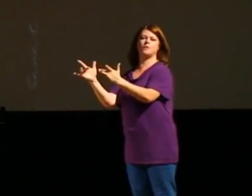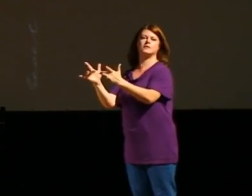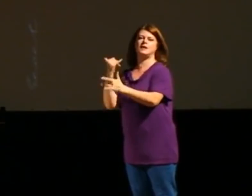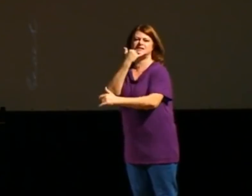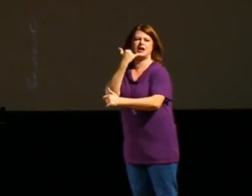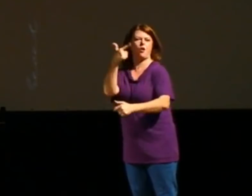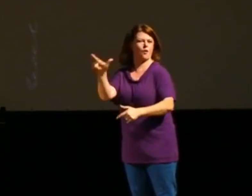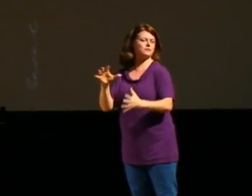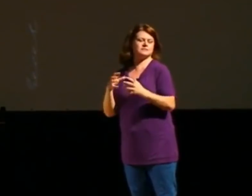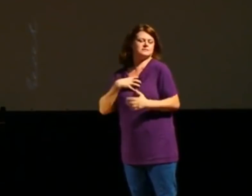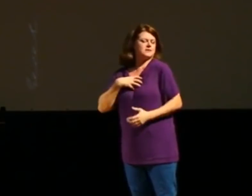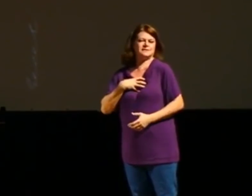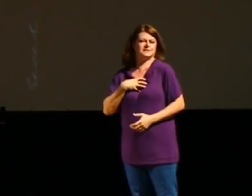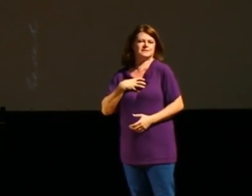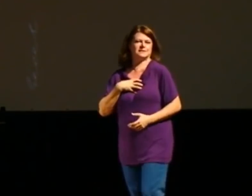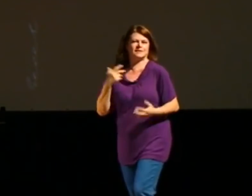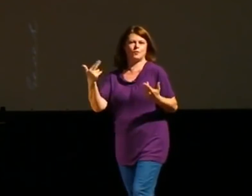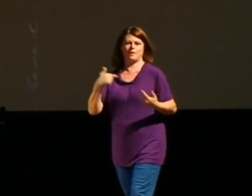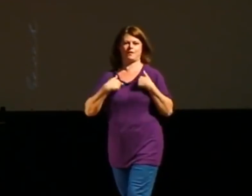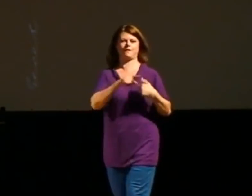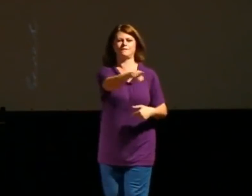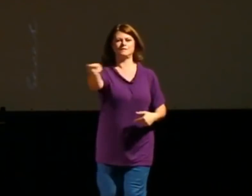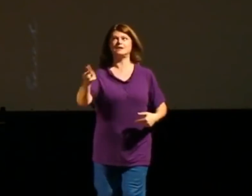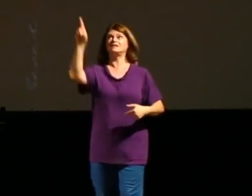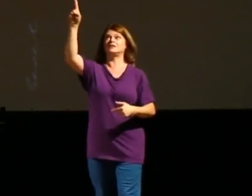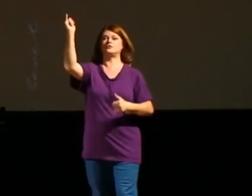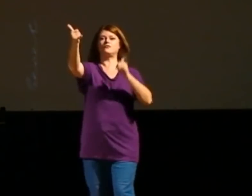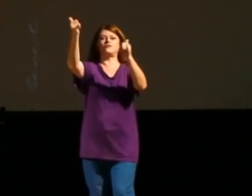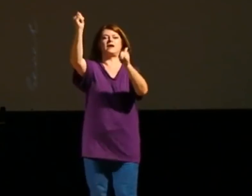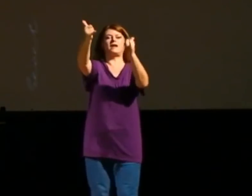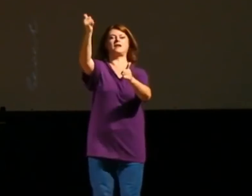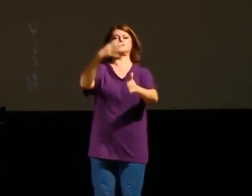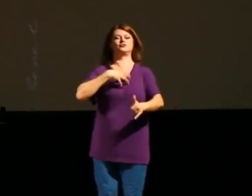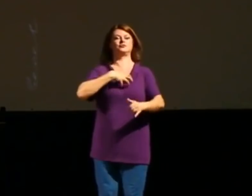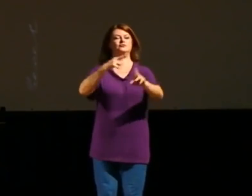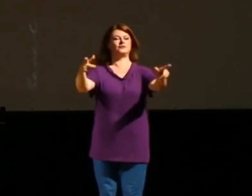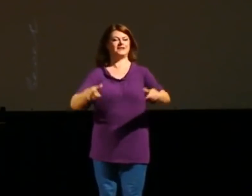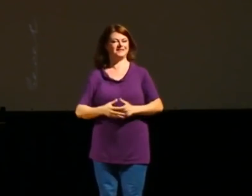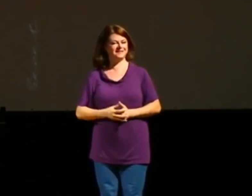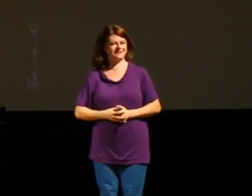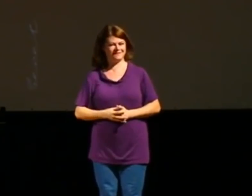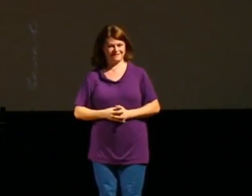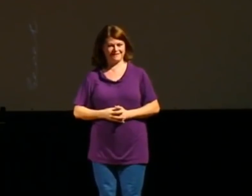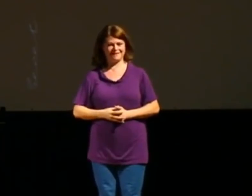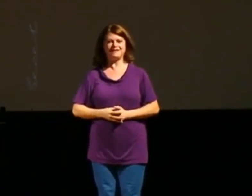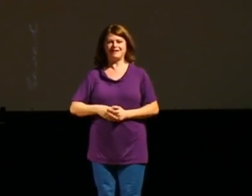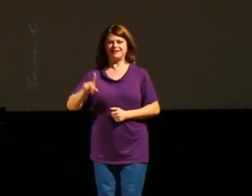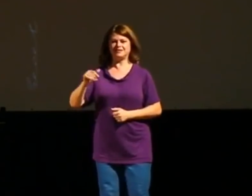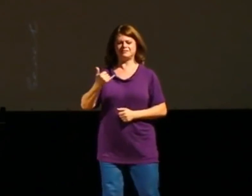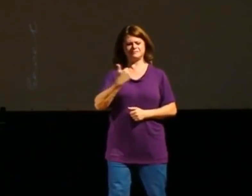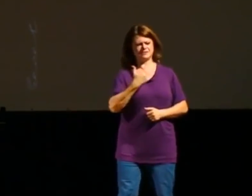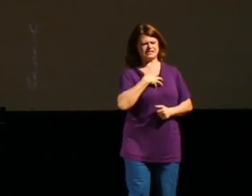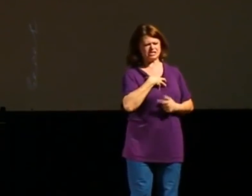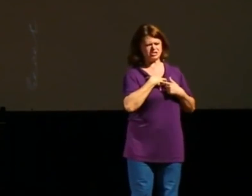Deus, diferente do meu encontro com Deus. Por quê? Porque um momento da nossa história, Deus nos capturou, Deus nos chamou a atenção, e